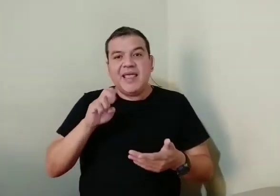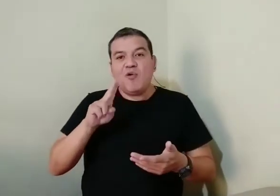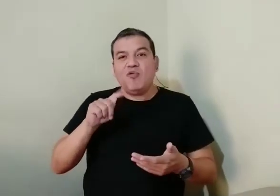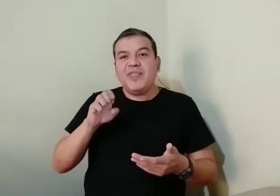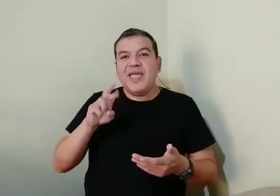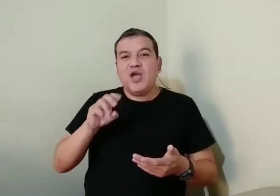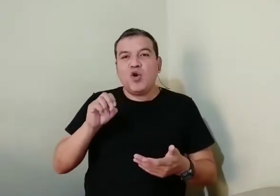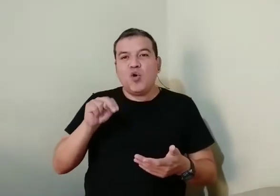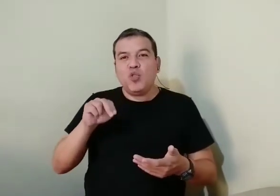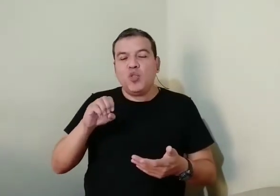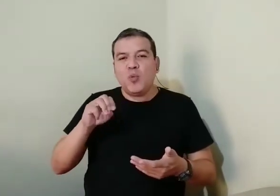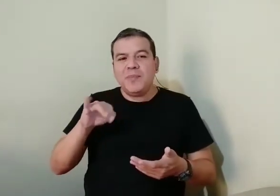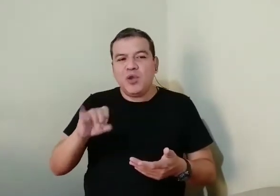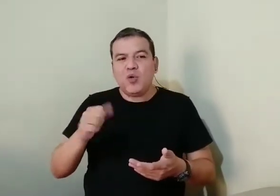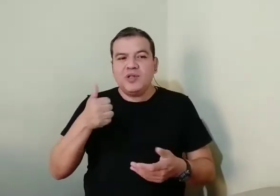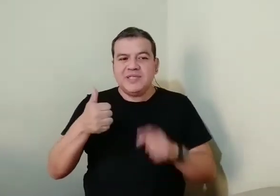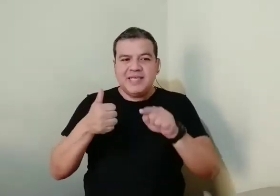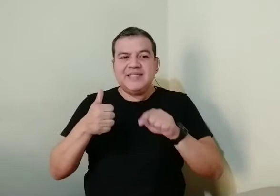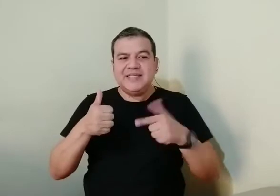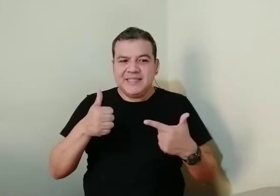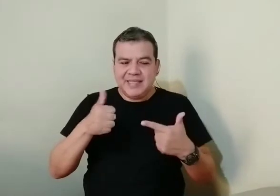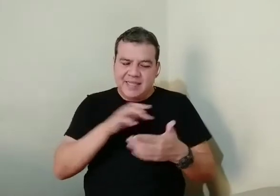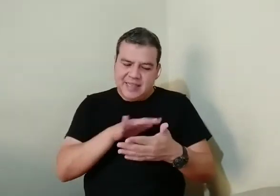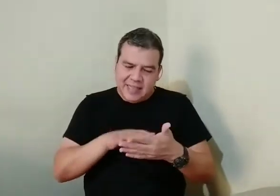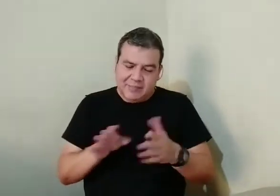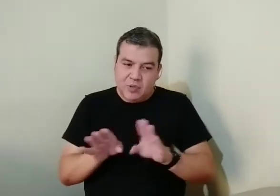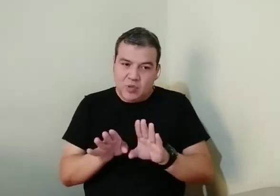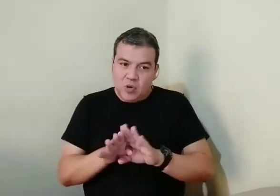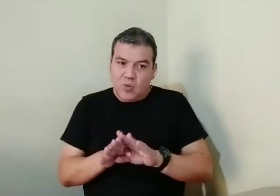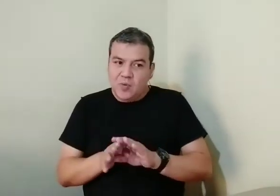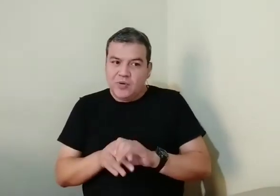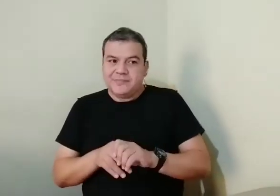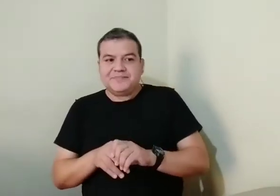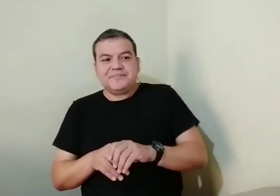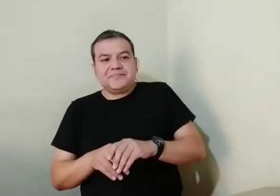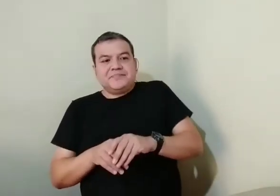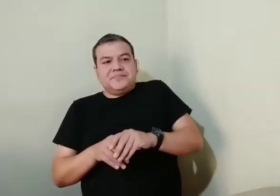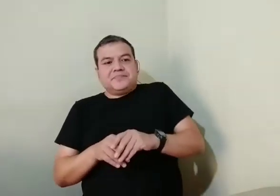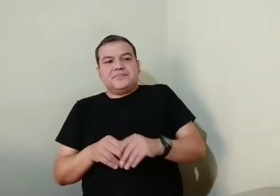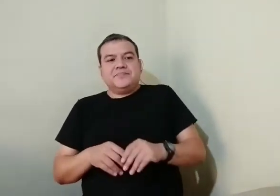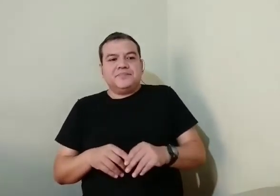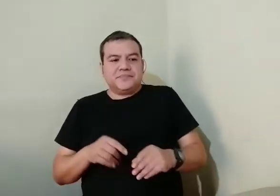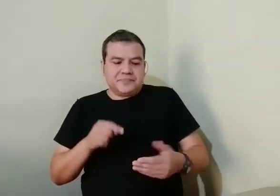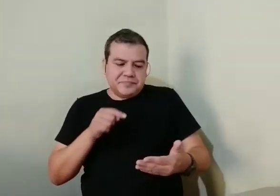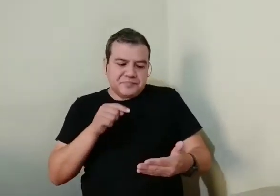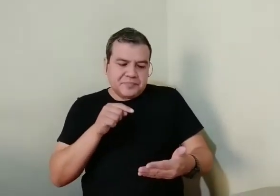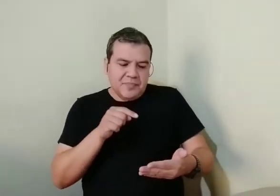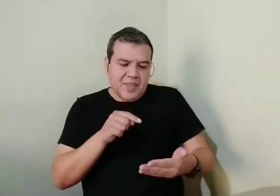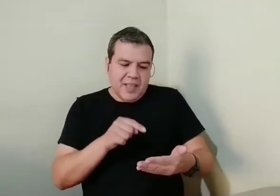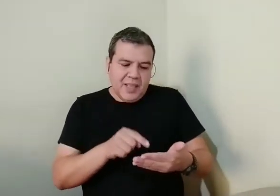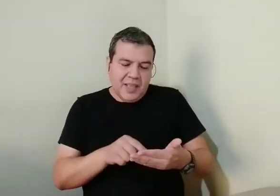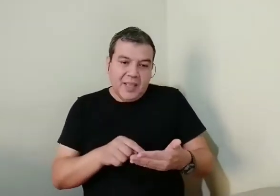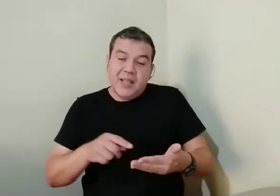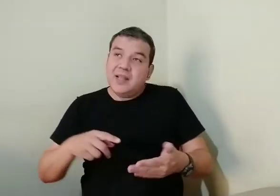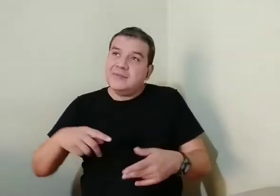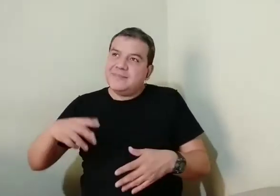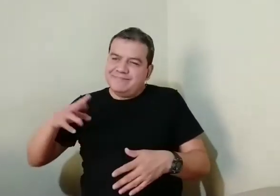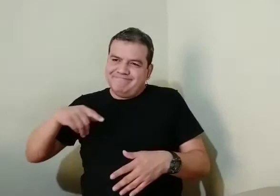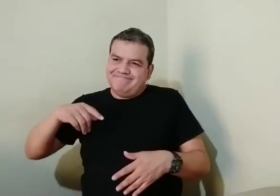la educación de sus hijos con respecto a las grandes cosas que el Señor había hecho por su pueblo.